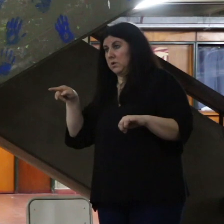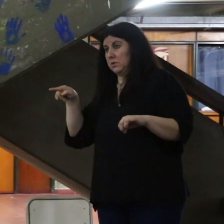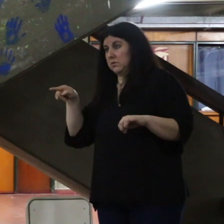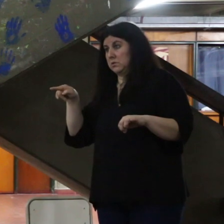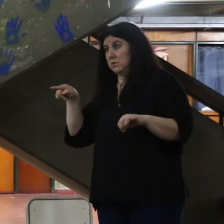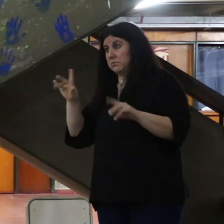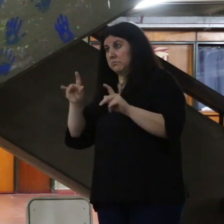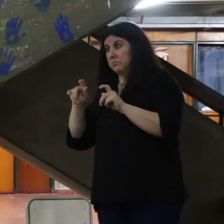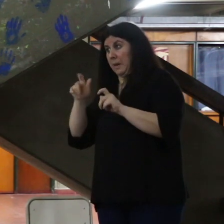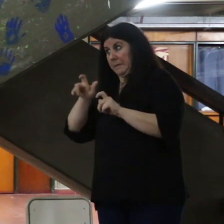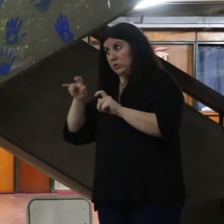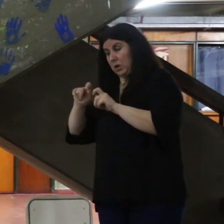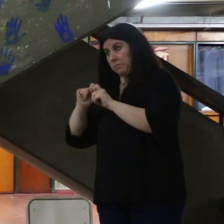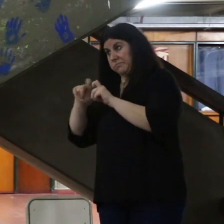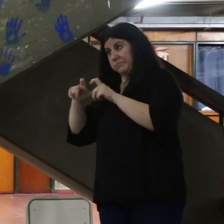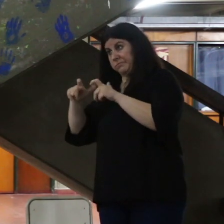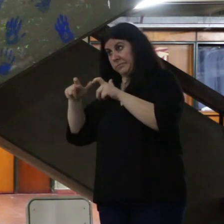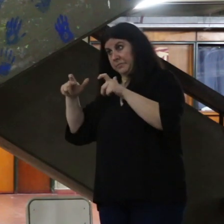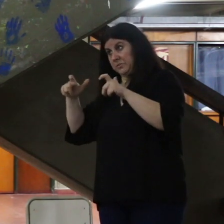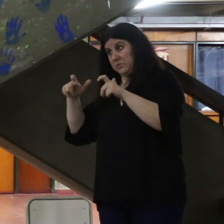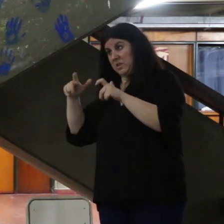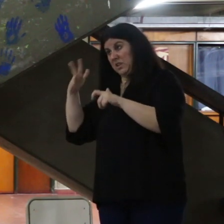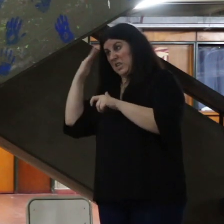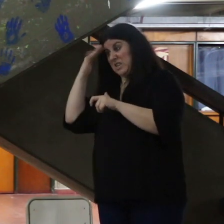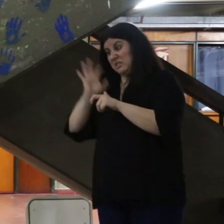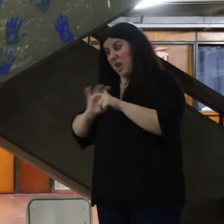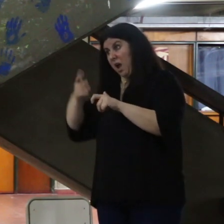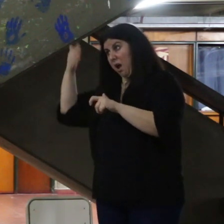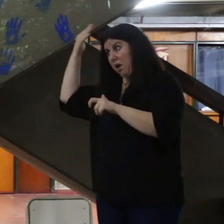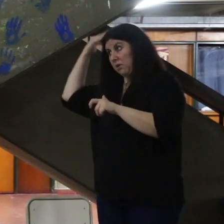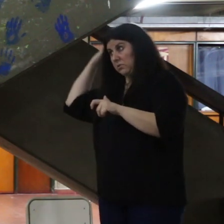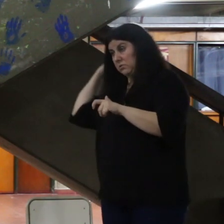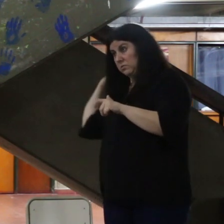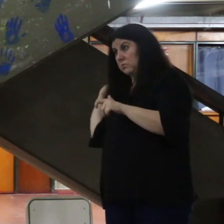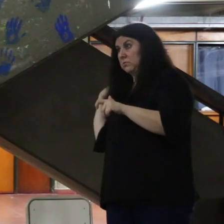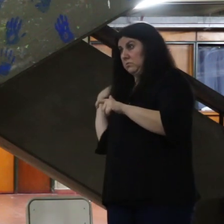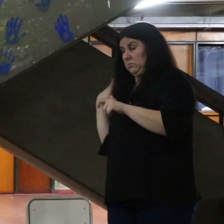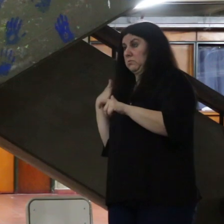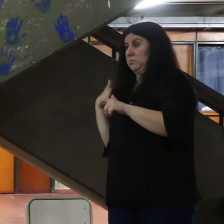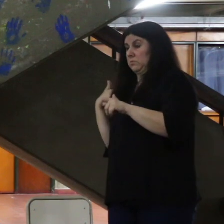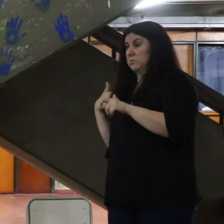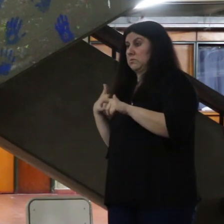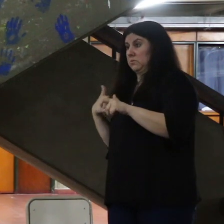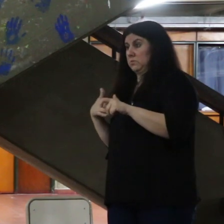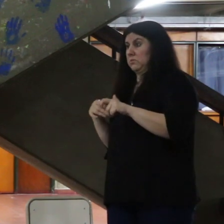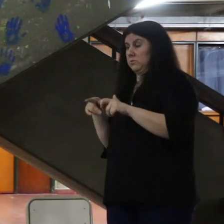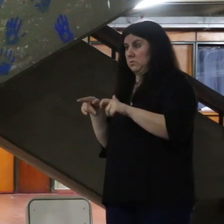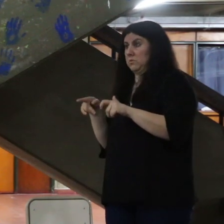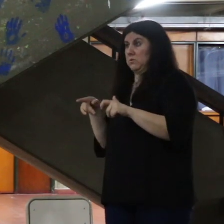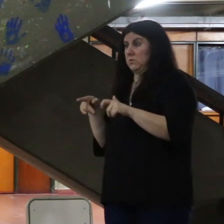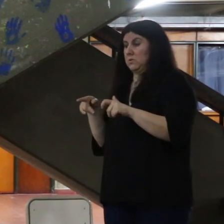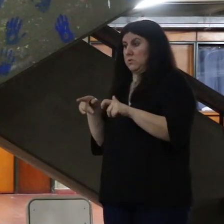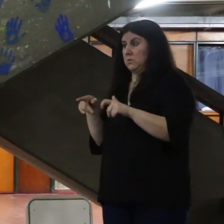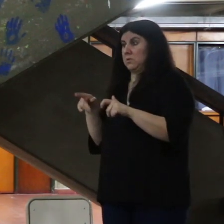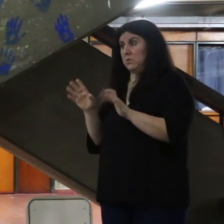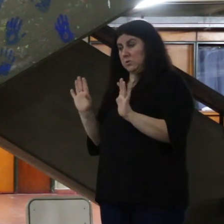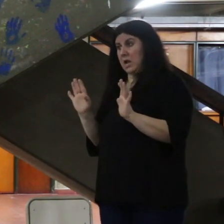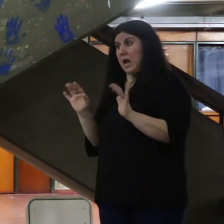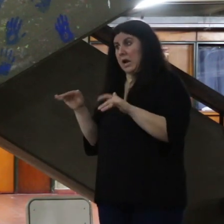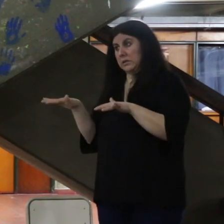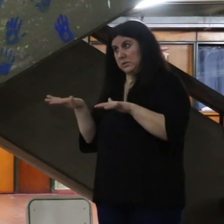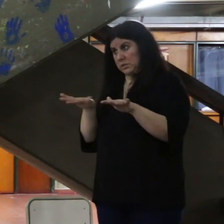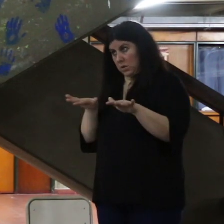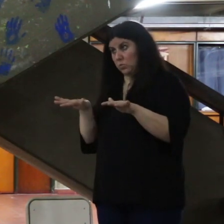los últimos 15 años, ¿sí? Es decir, que venimos profundamente